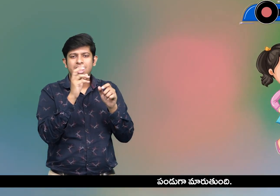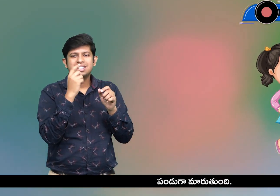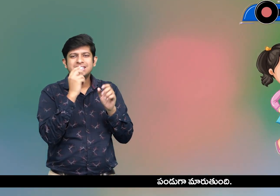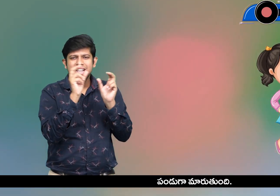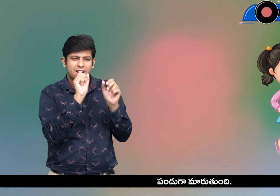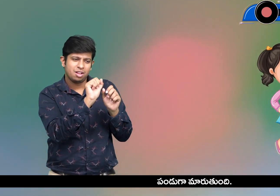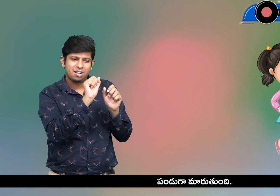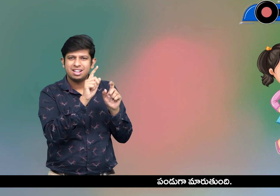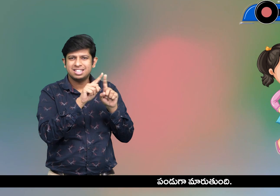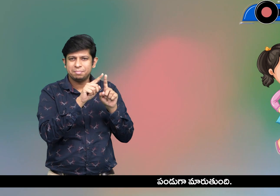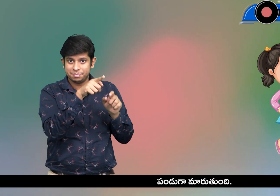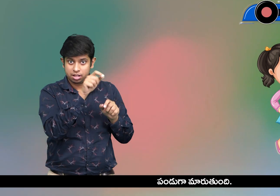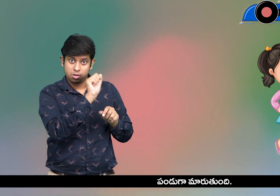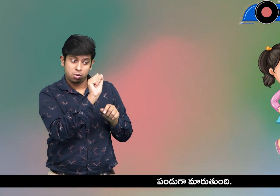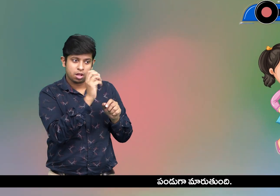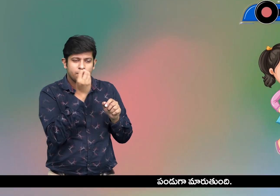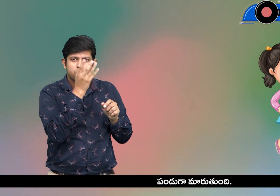పండుగా మార్చబడింది.